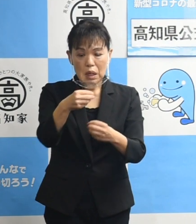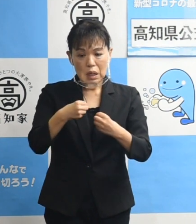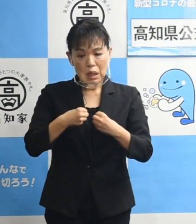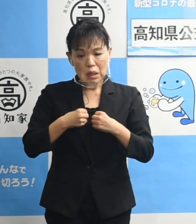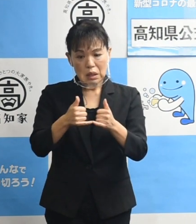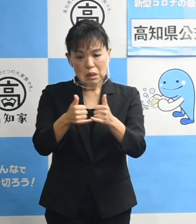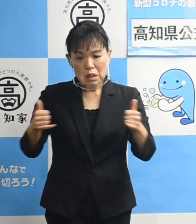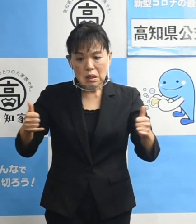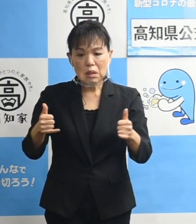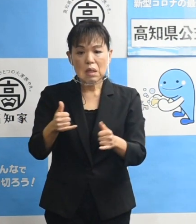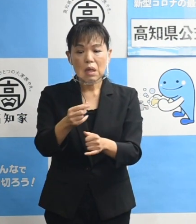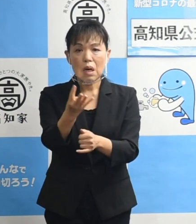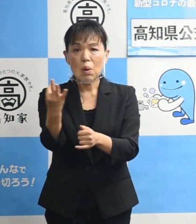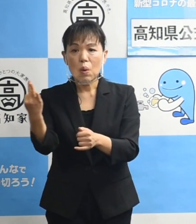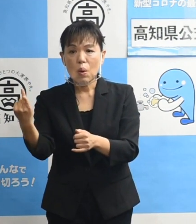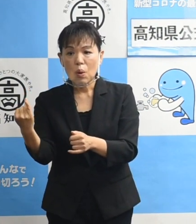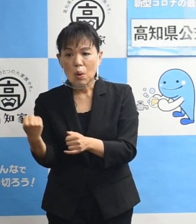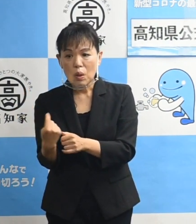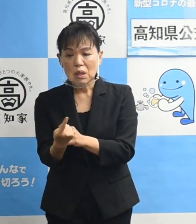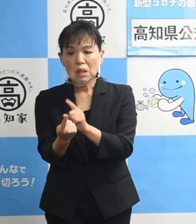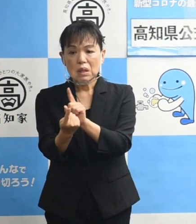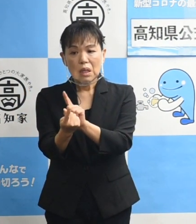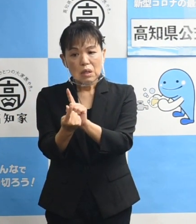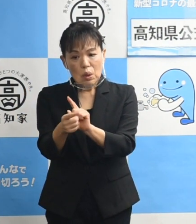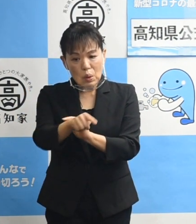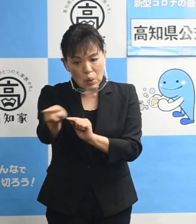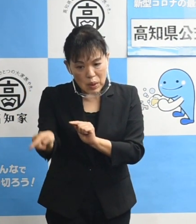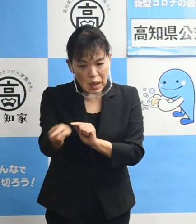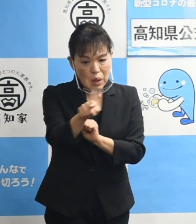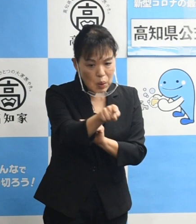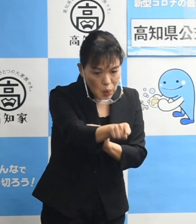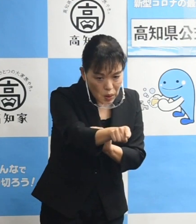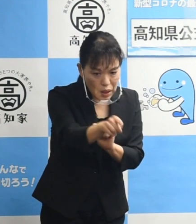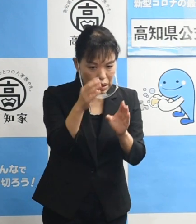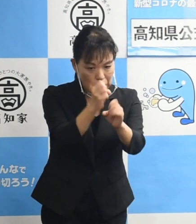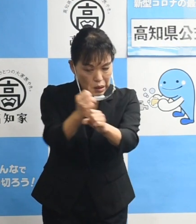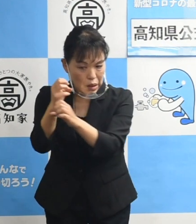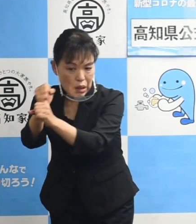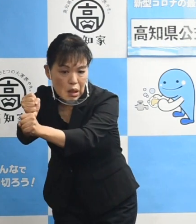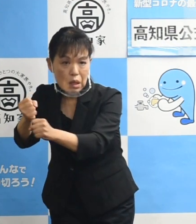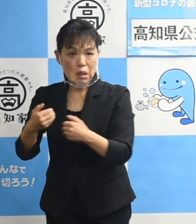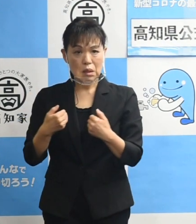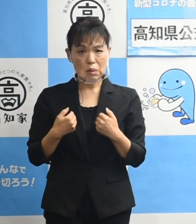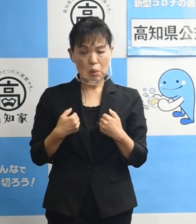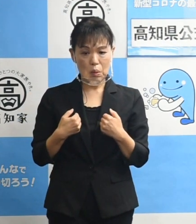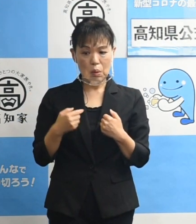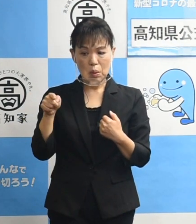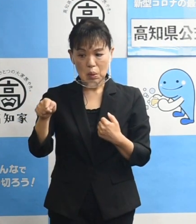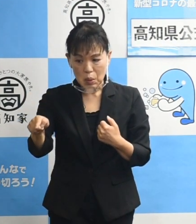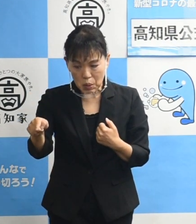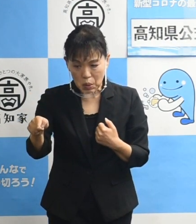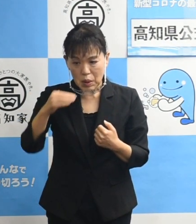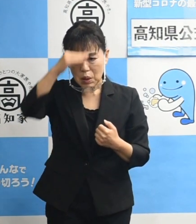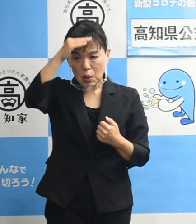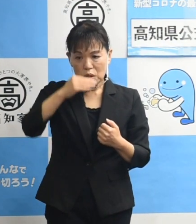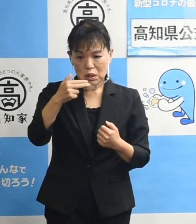が多い地域にこの対象地域は絞り込むべきだろうと考えております。その意味で現時点で候補としておりますのは高